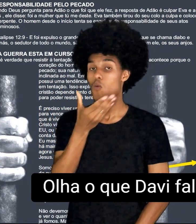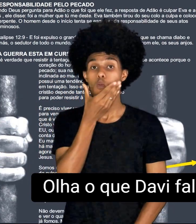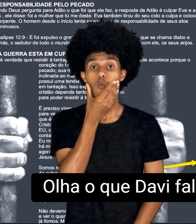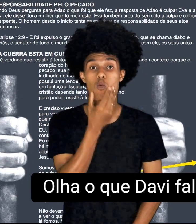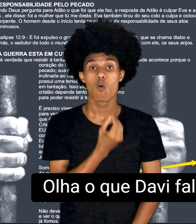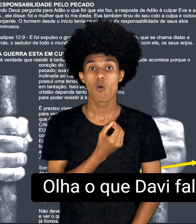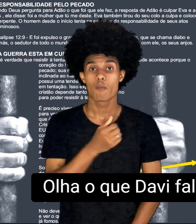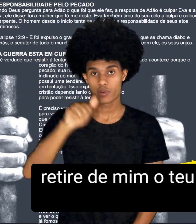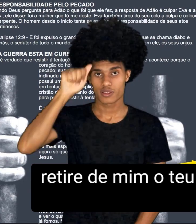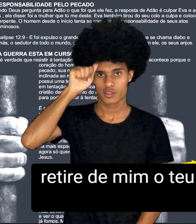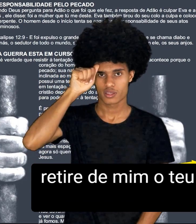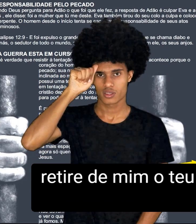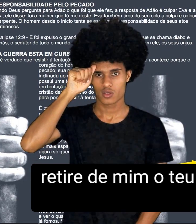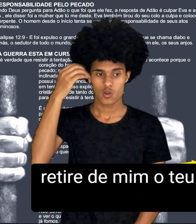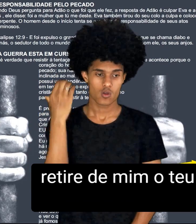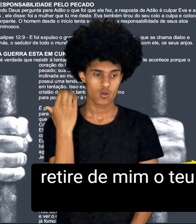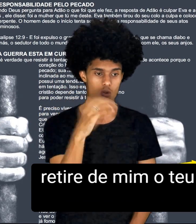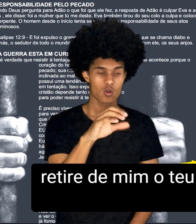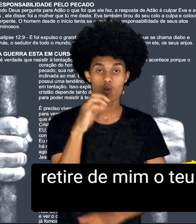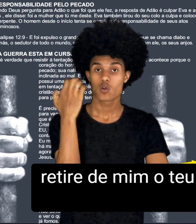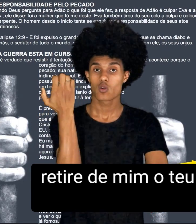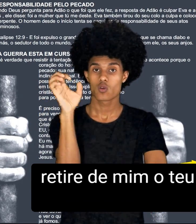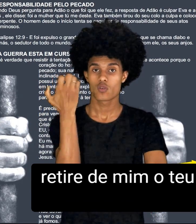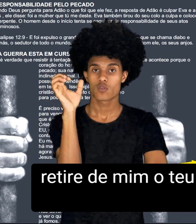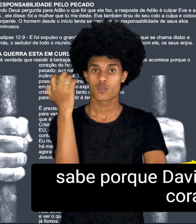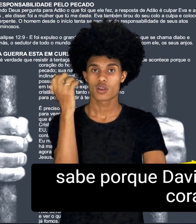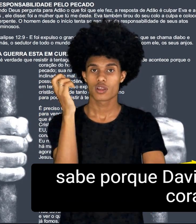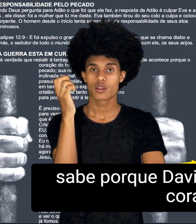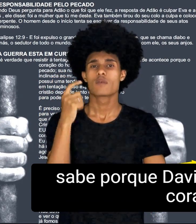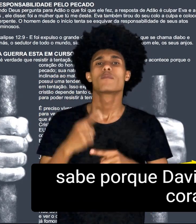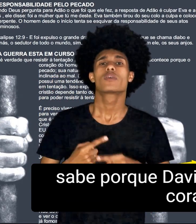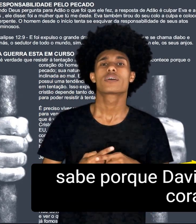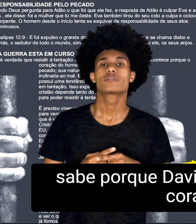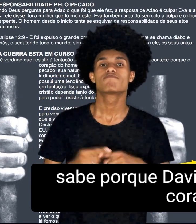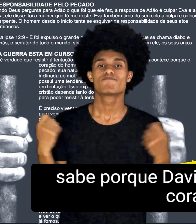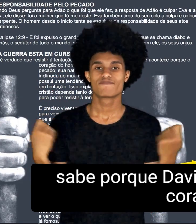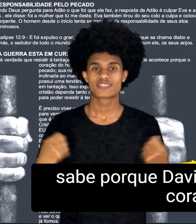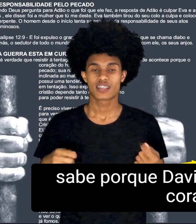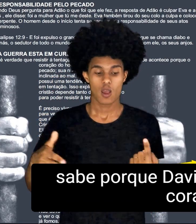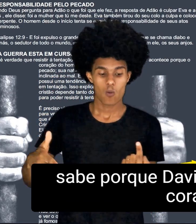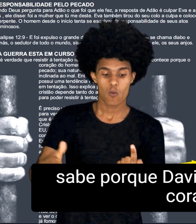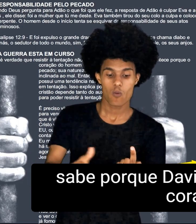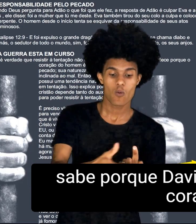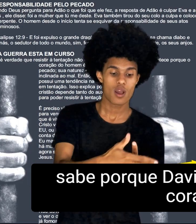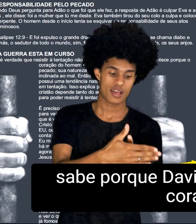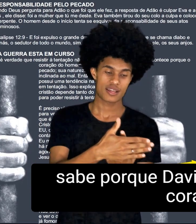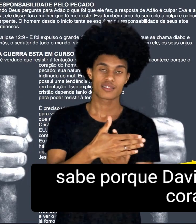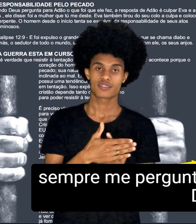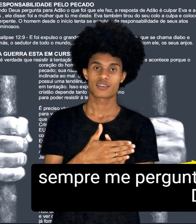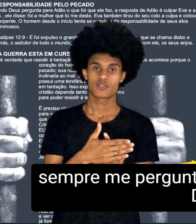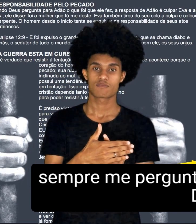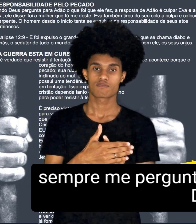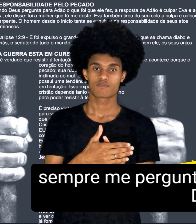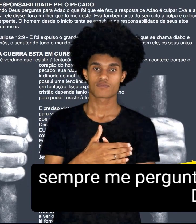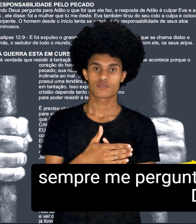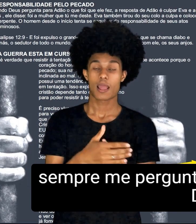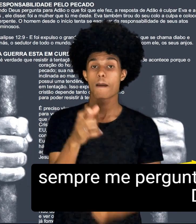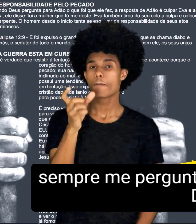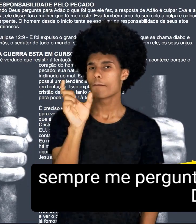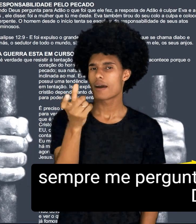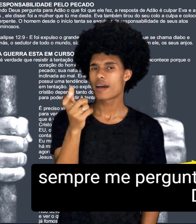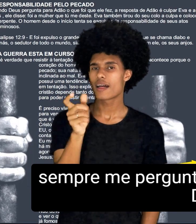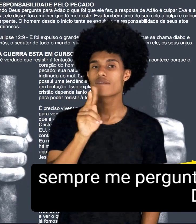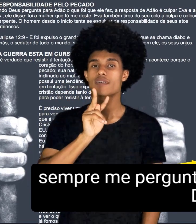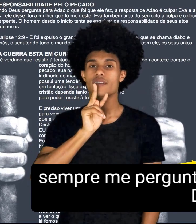51. Senhor, não retires de mim o seu espírito, nem a alegria da tua salvação. Sabe por que Davi era um homem segundo o coração de Deus? Sempre me perguntei isso